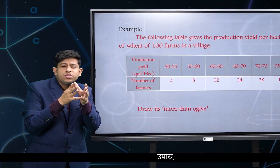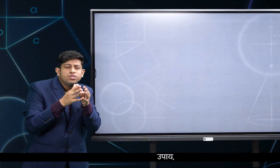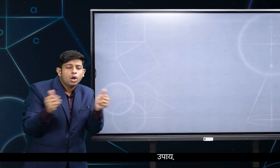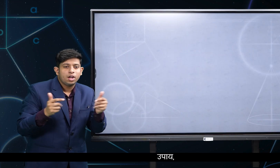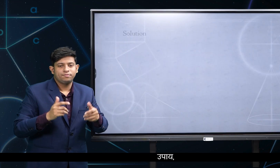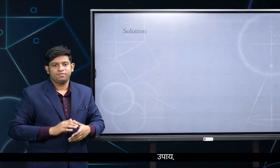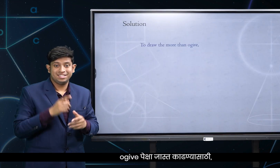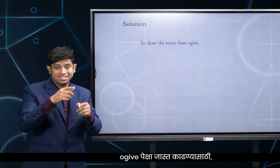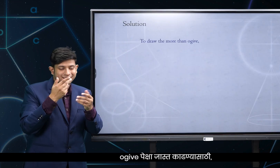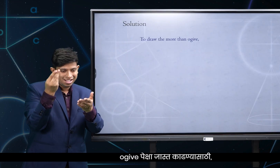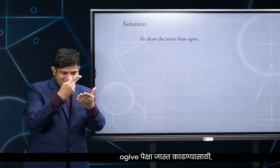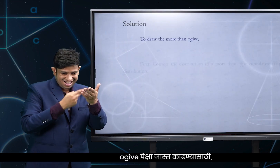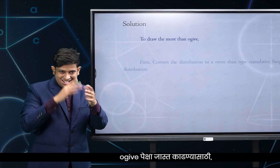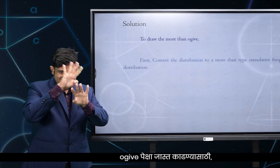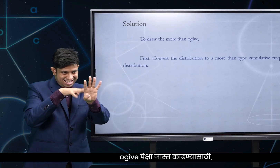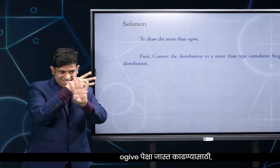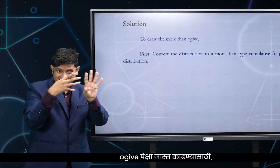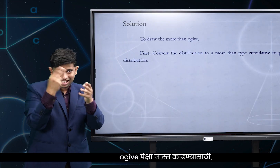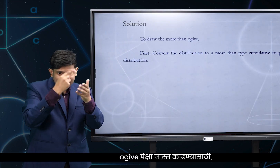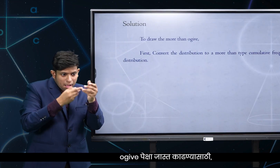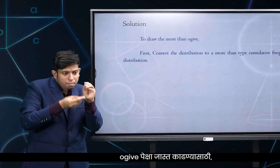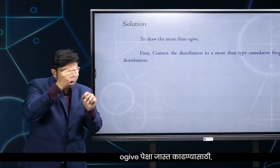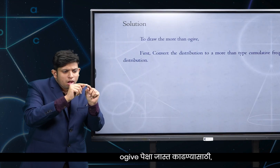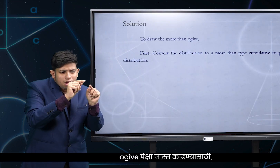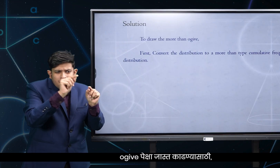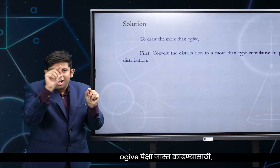उपाय: ऑगिव्हपेक्षा जास्त काढण्यासाठी